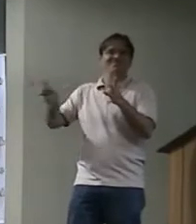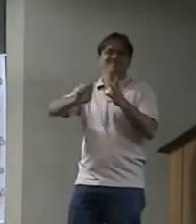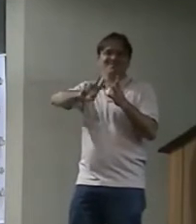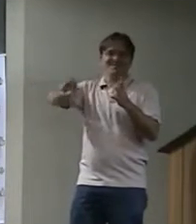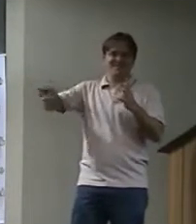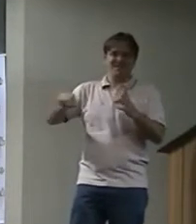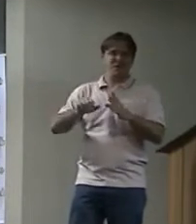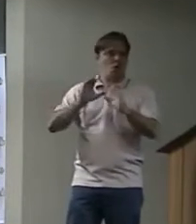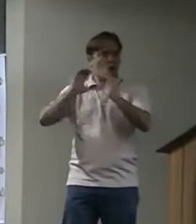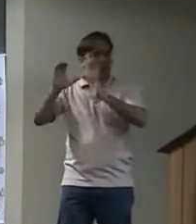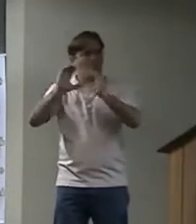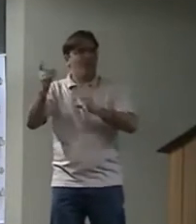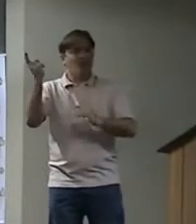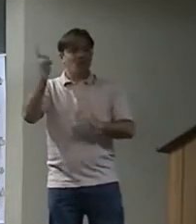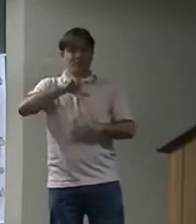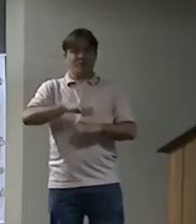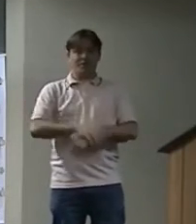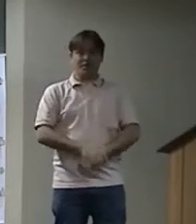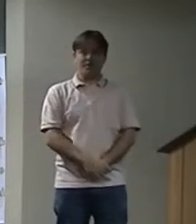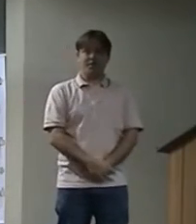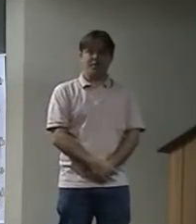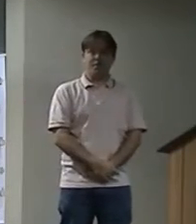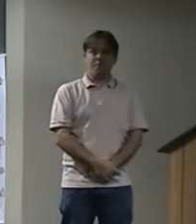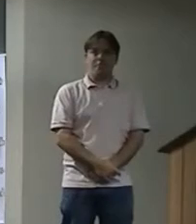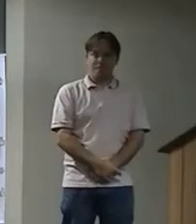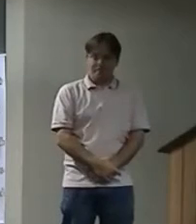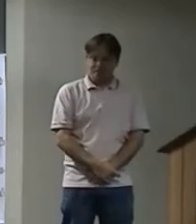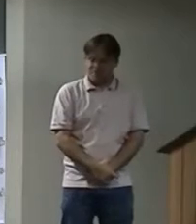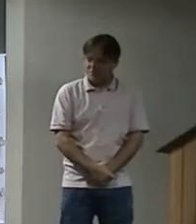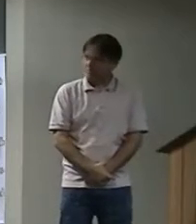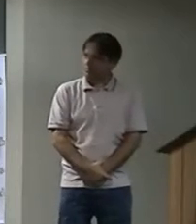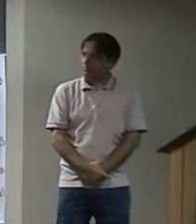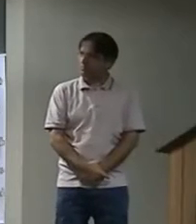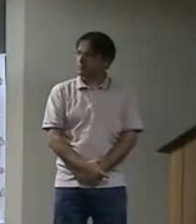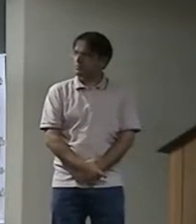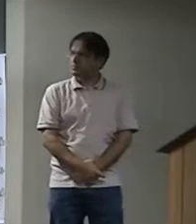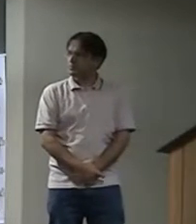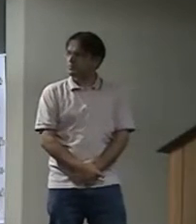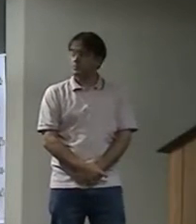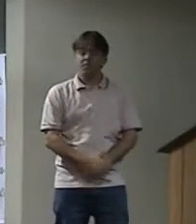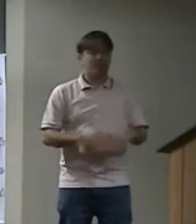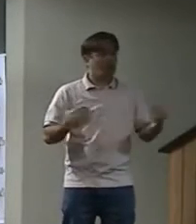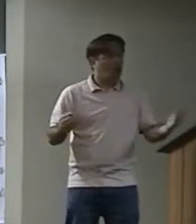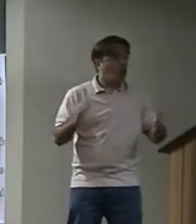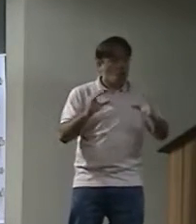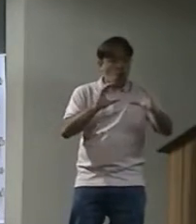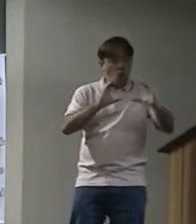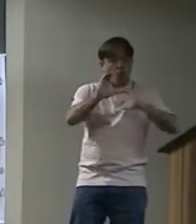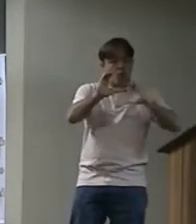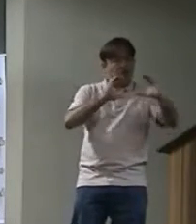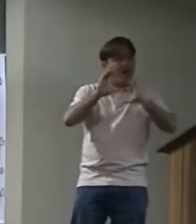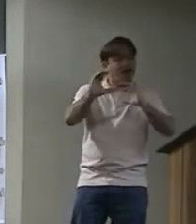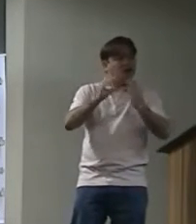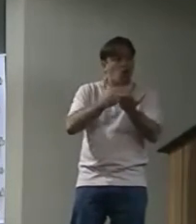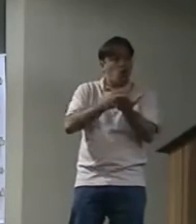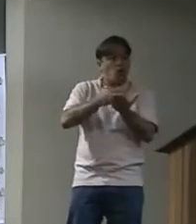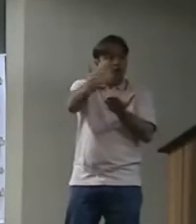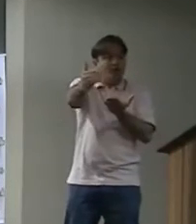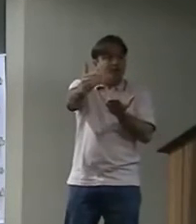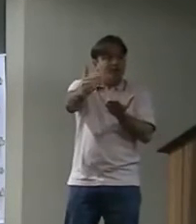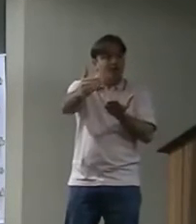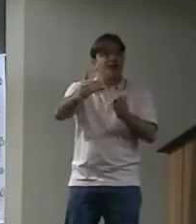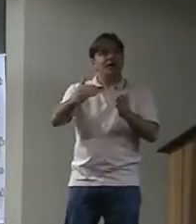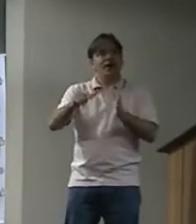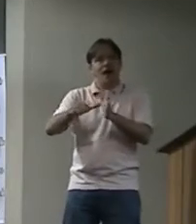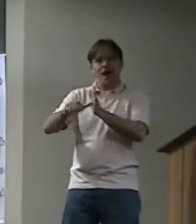a quem está comunicando e a quem está recebendo essa comunicação. Então, começa na família. Vamos falar da importância, né,